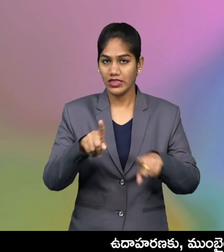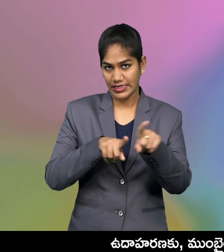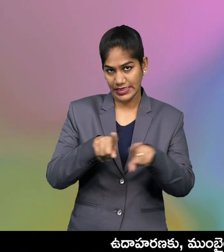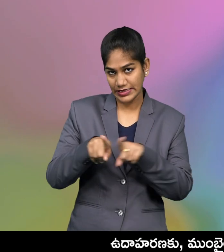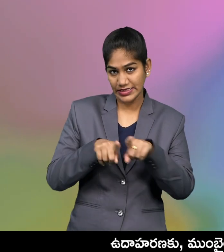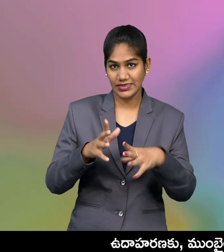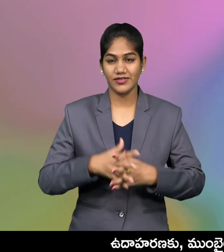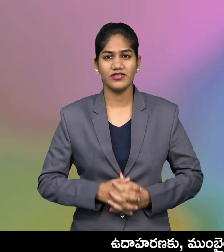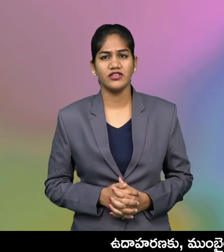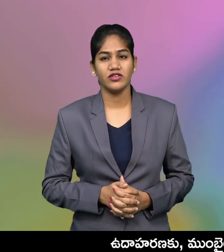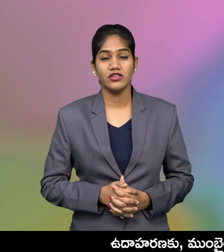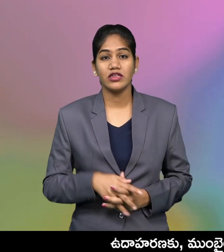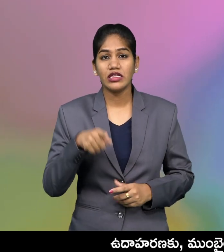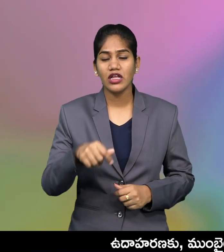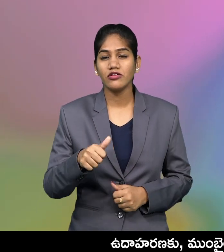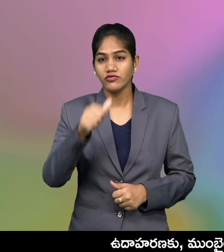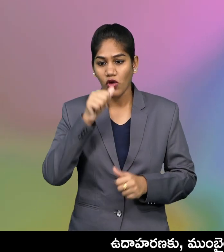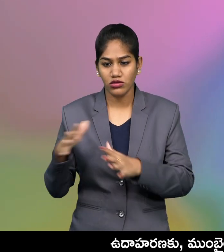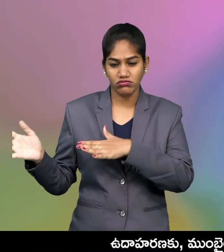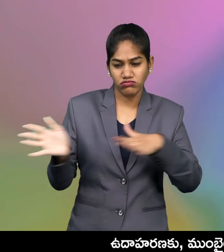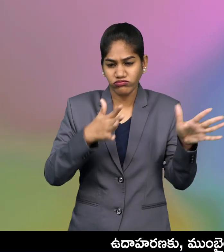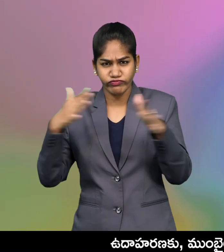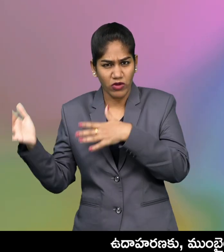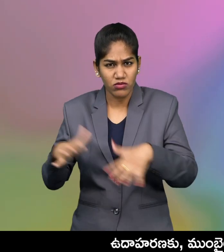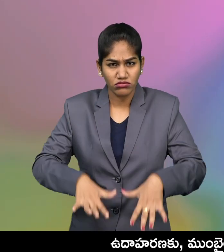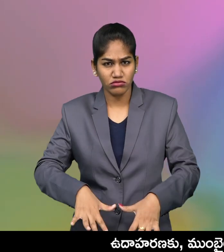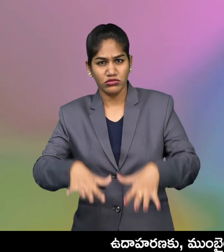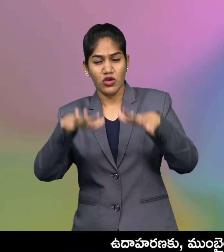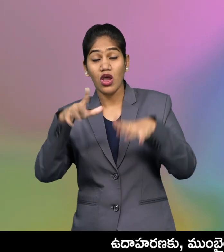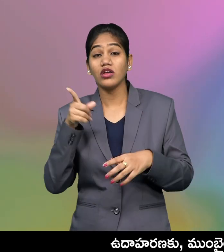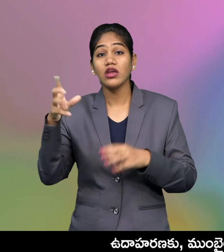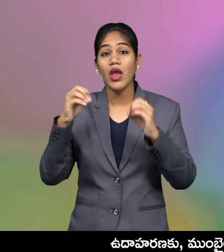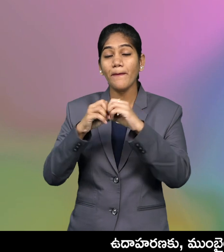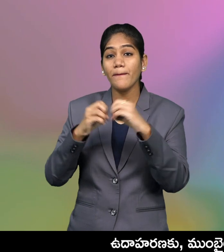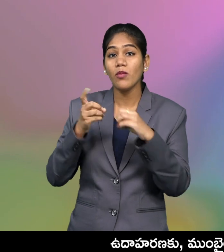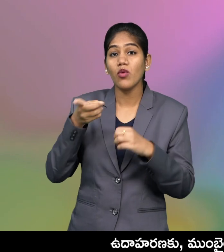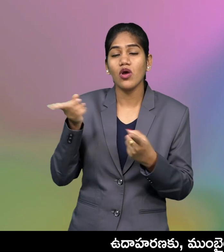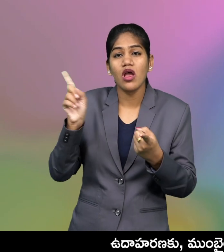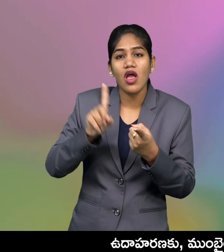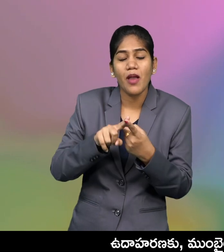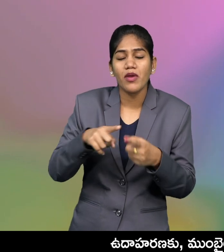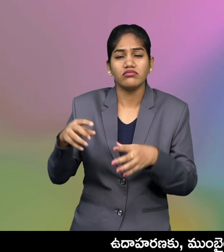ఉదాహరణకు, ముంబైలో వరదలు భారీ వర్షాల వల్ల మాత్రమే సంభవించలేదు.